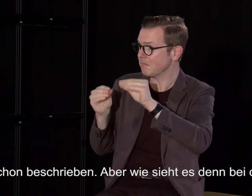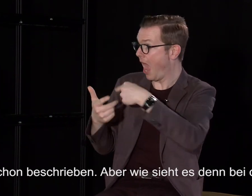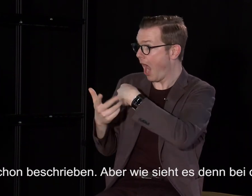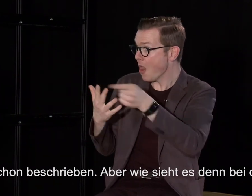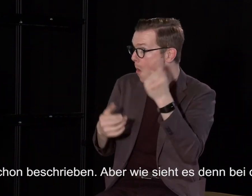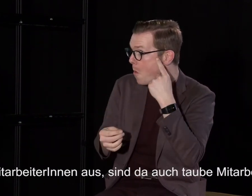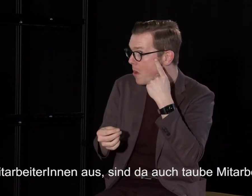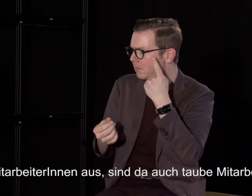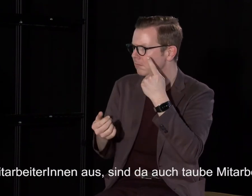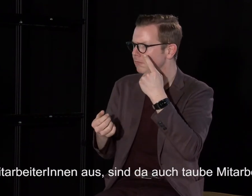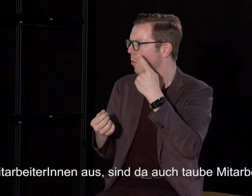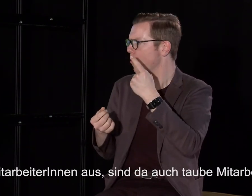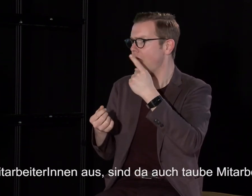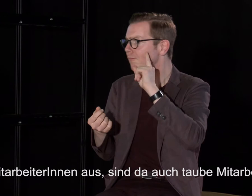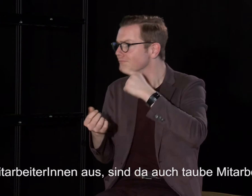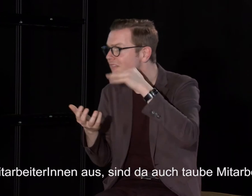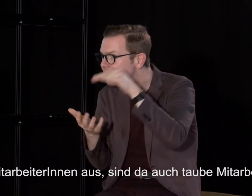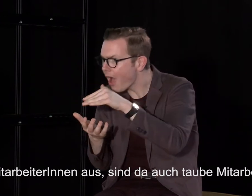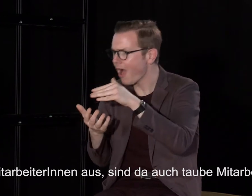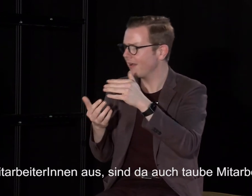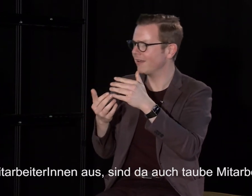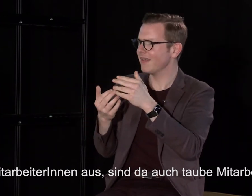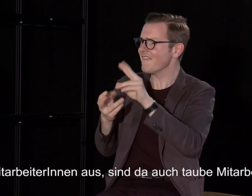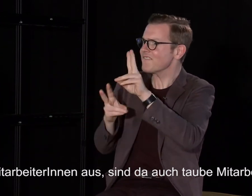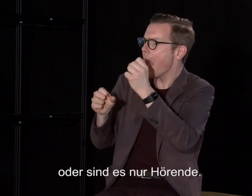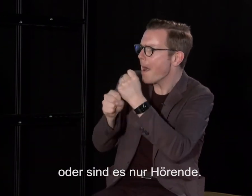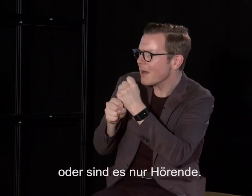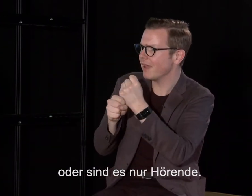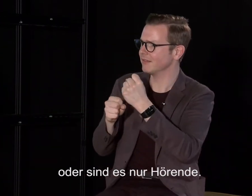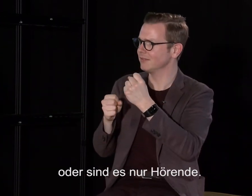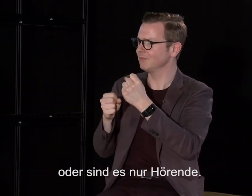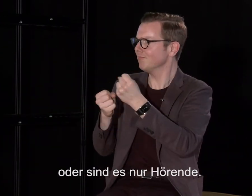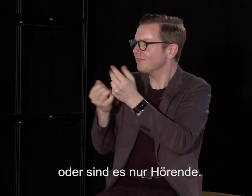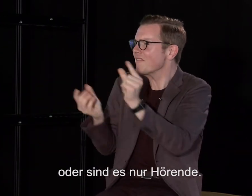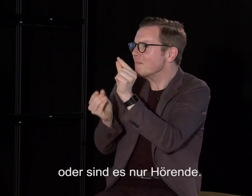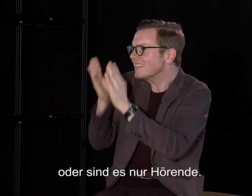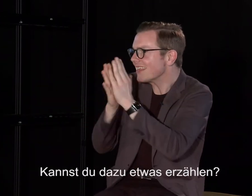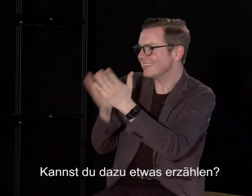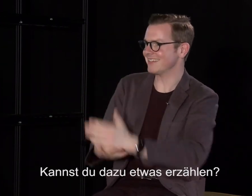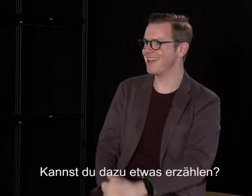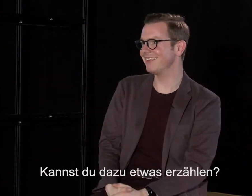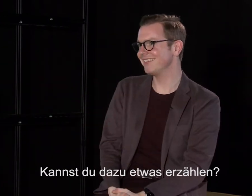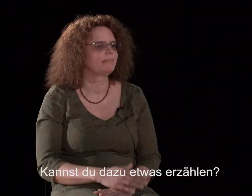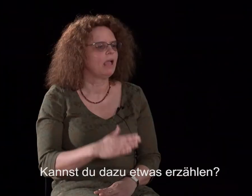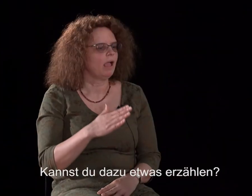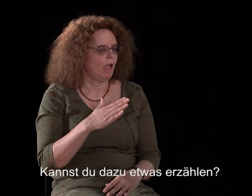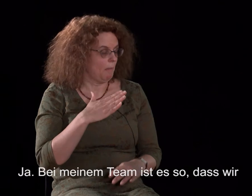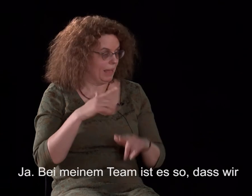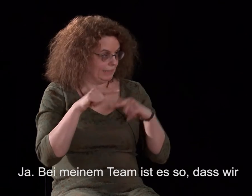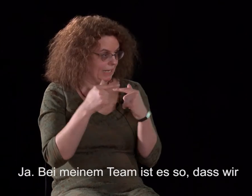Mitarbeitern? Deine Mitarbeiter, sind da auch taube Mitarbeiter dabei oder sind das nur Hörende? Kannst du da ein bisschen von erzählen? Ja, bei meinem Team